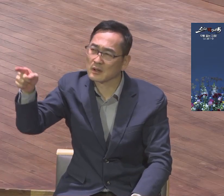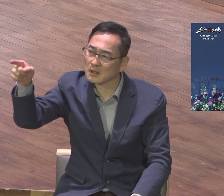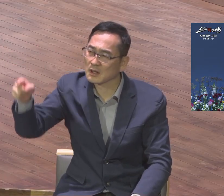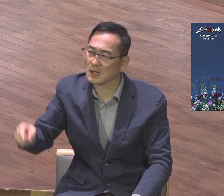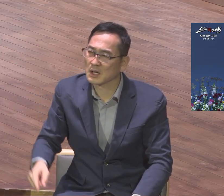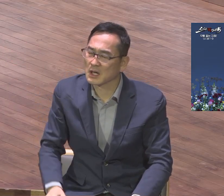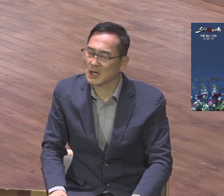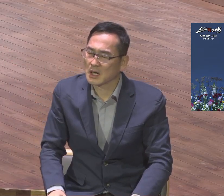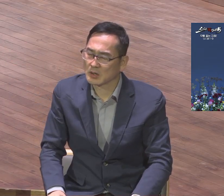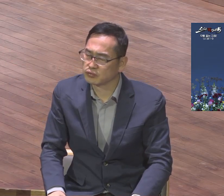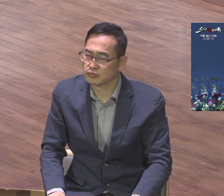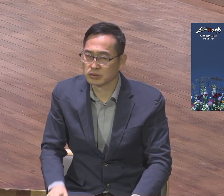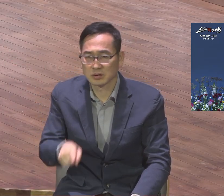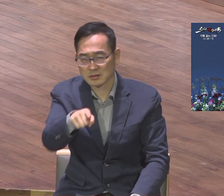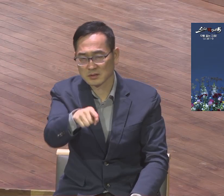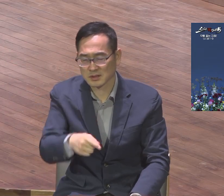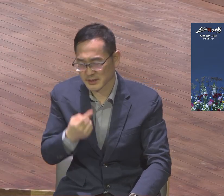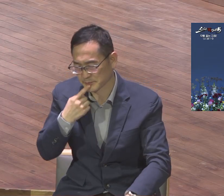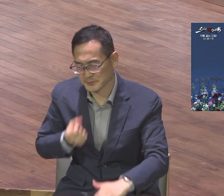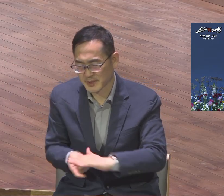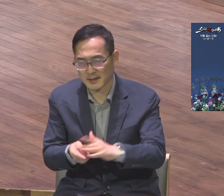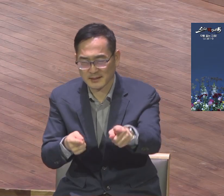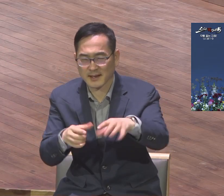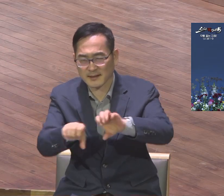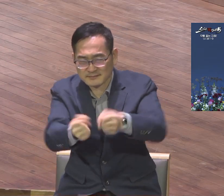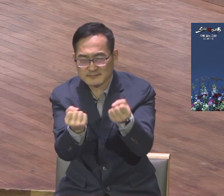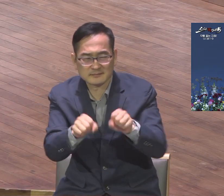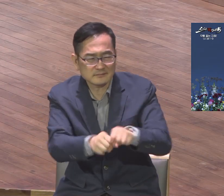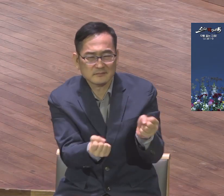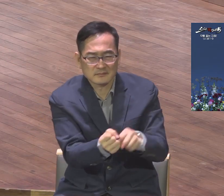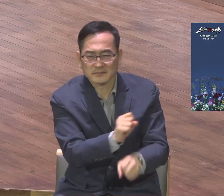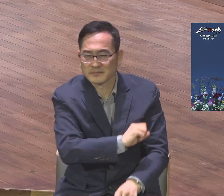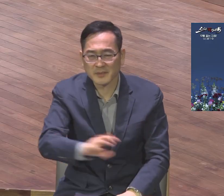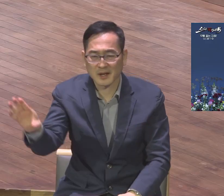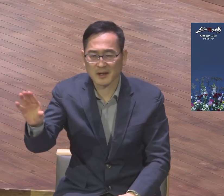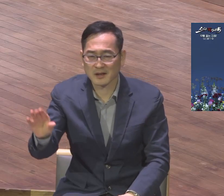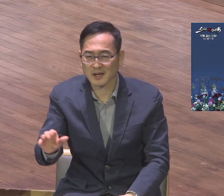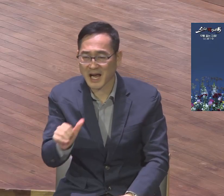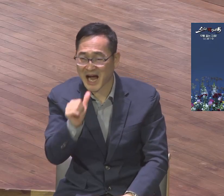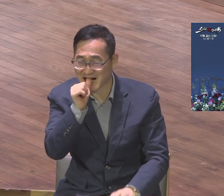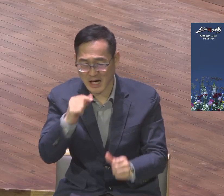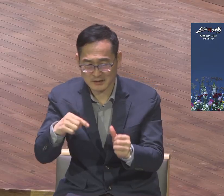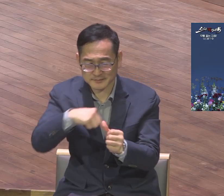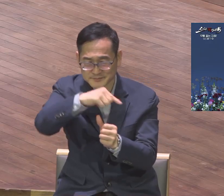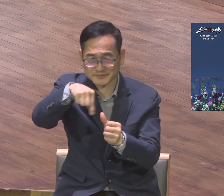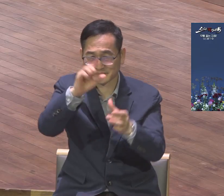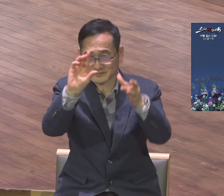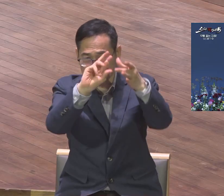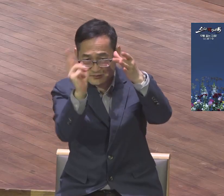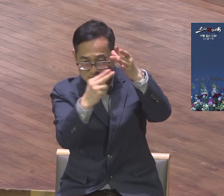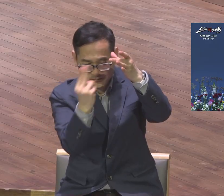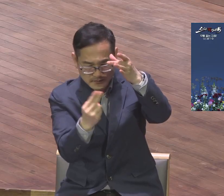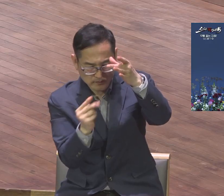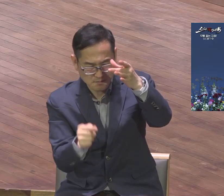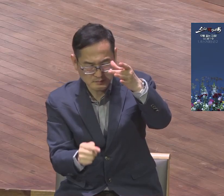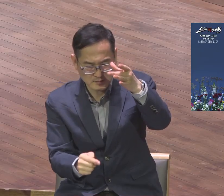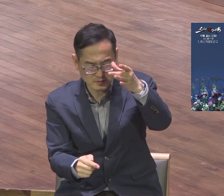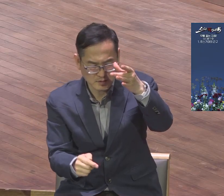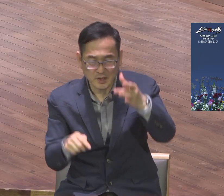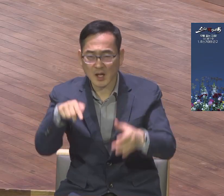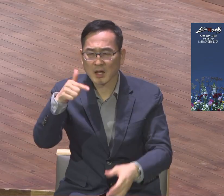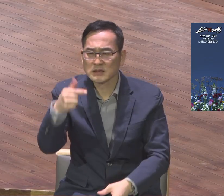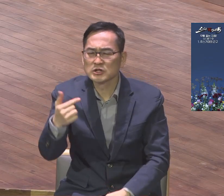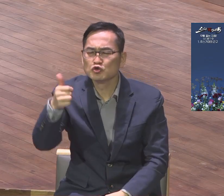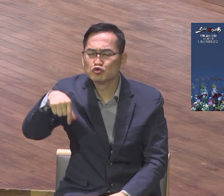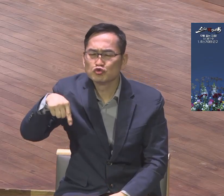박살내버렸어요. 그러면서 그걸 노뱀을 뭐라 그러냐 노수단이라고 그렇게 말했어요. 노수단이